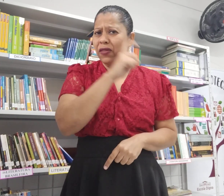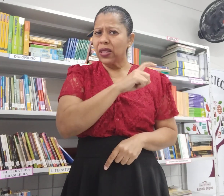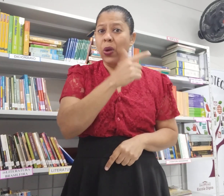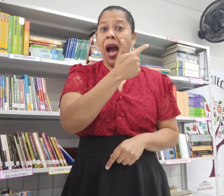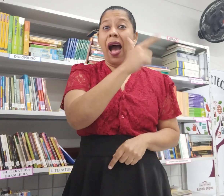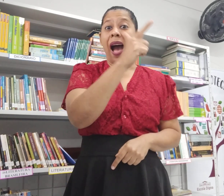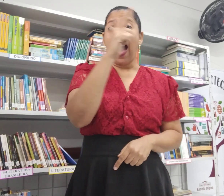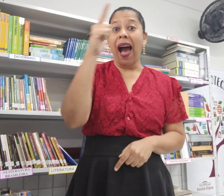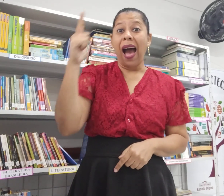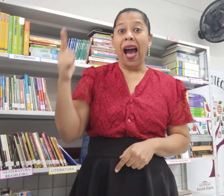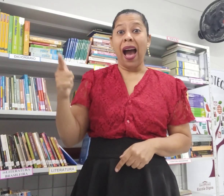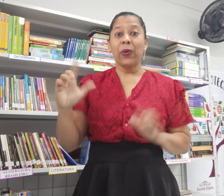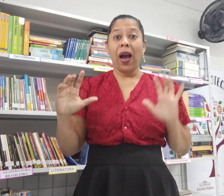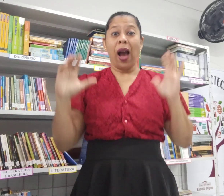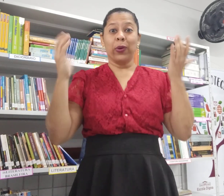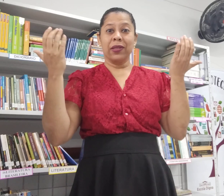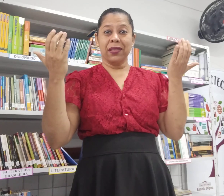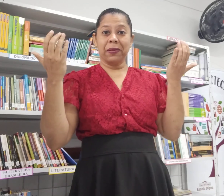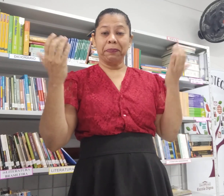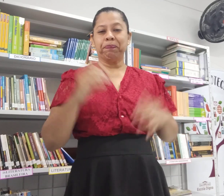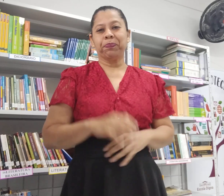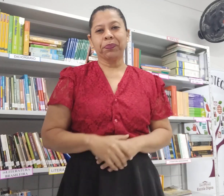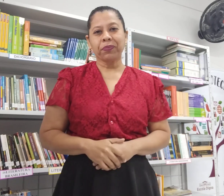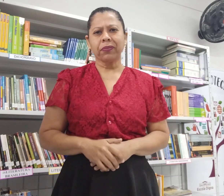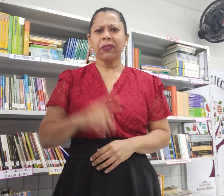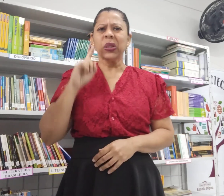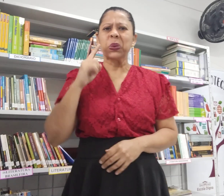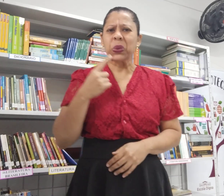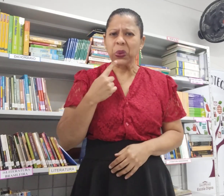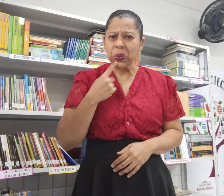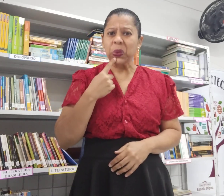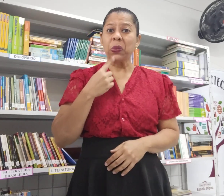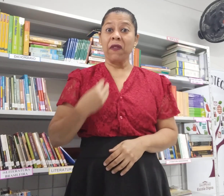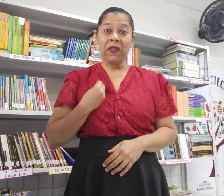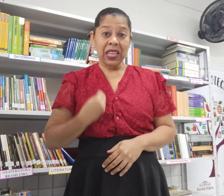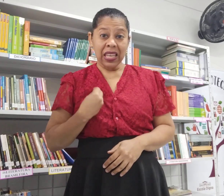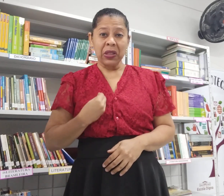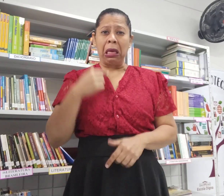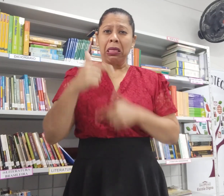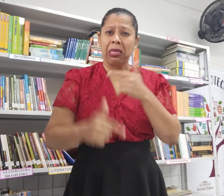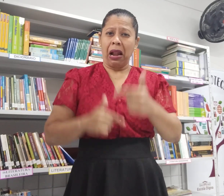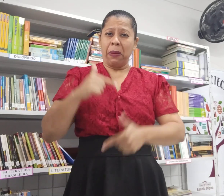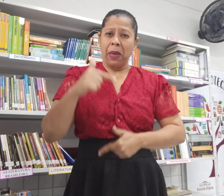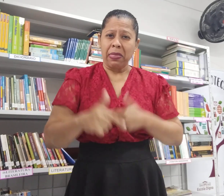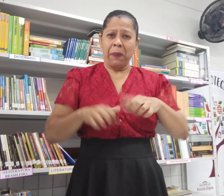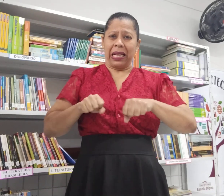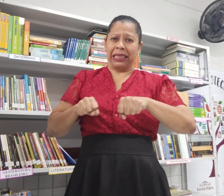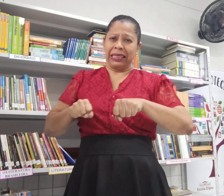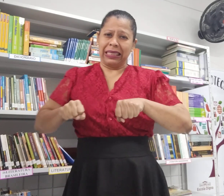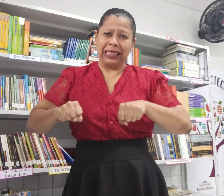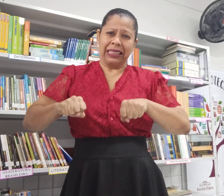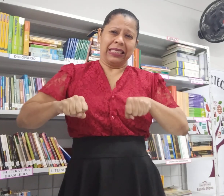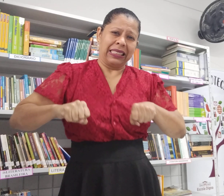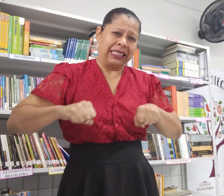de escravos, obrigando a passar toda a vida dentro do moinho de trigo, empurrando